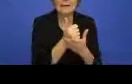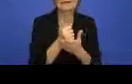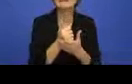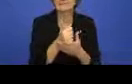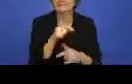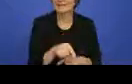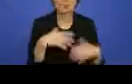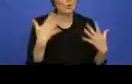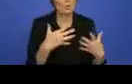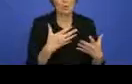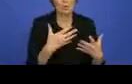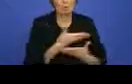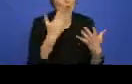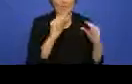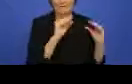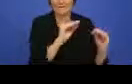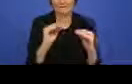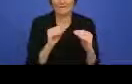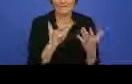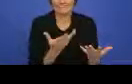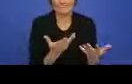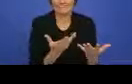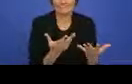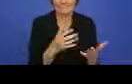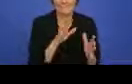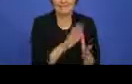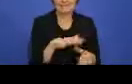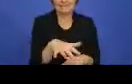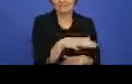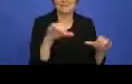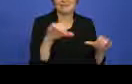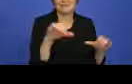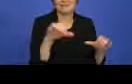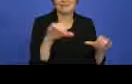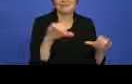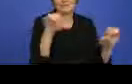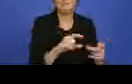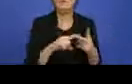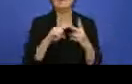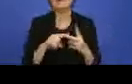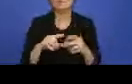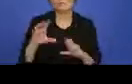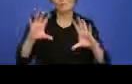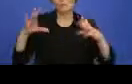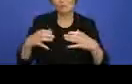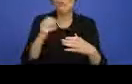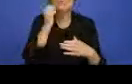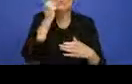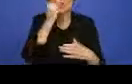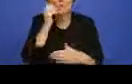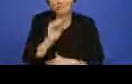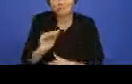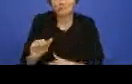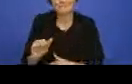décrit les réponses nationales comme étant très faibles. Les populations roms, particulièrement, sont celles qui ont